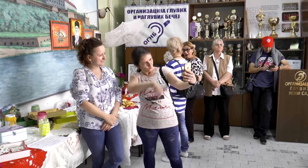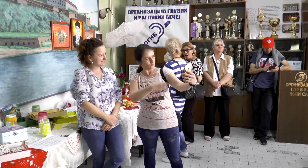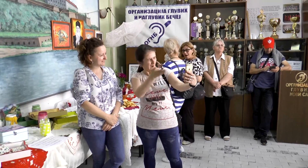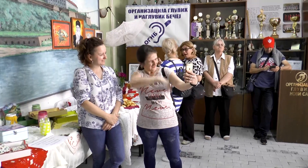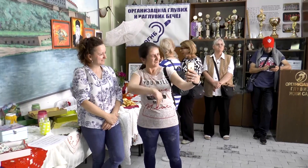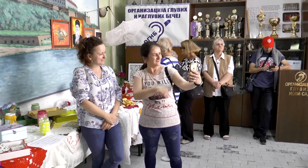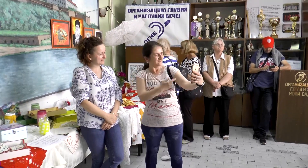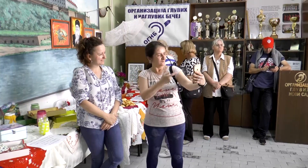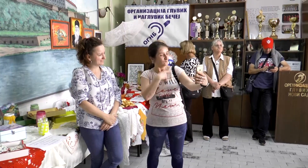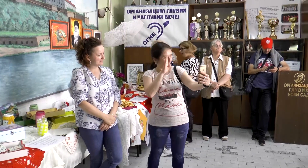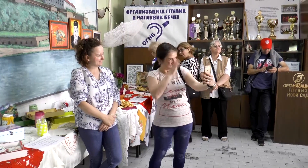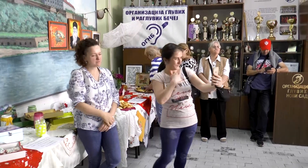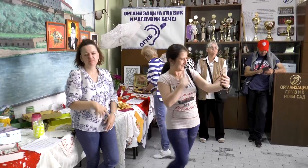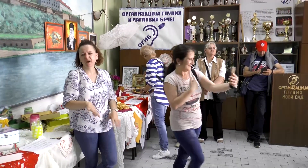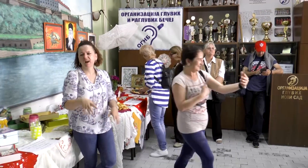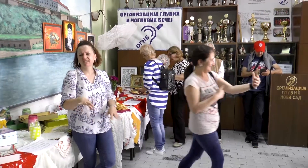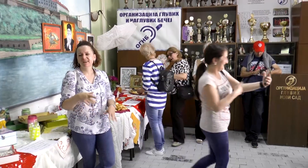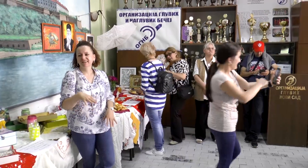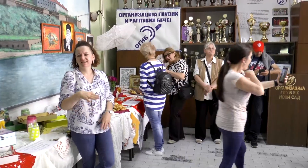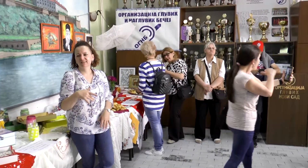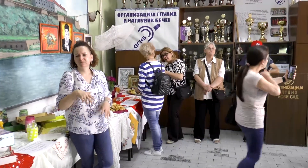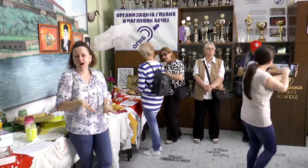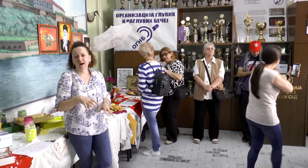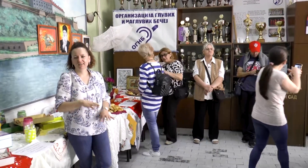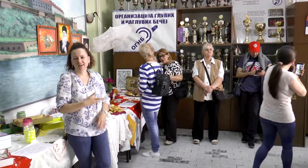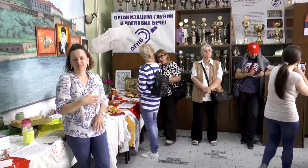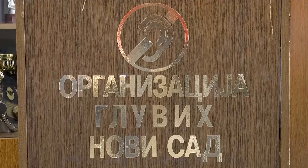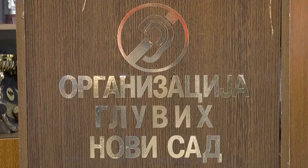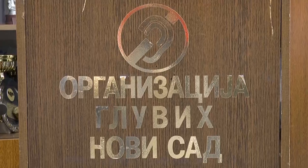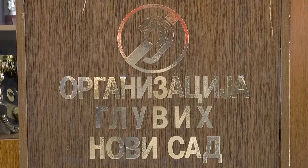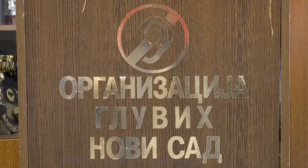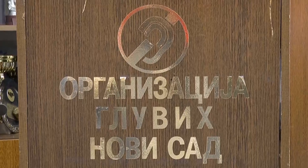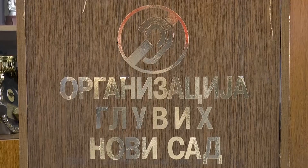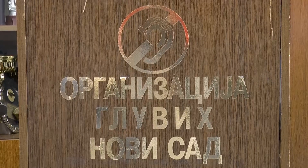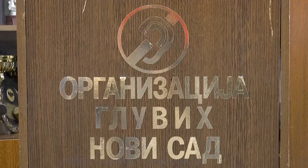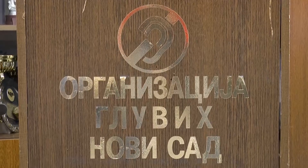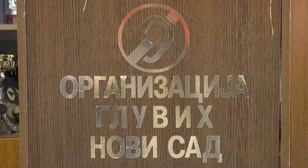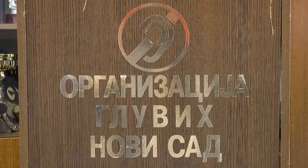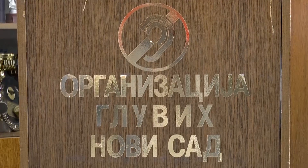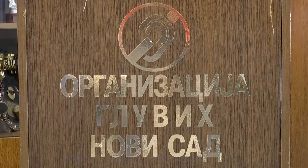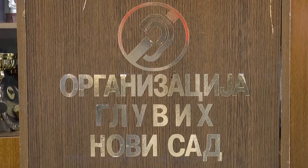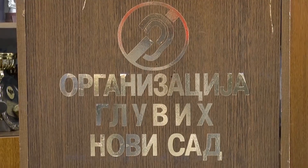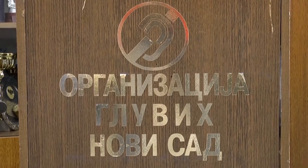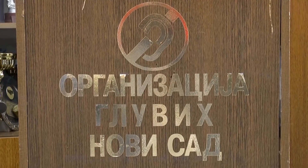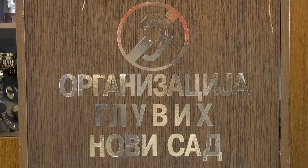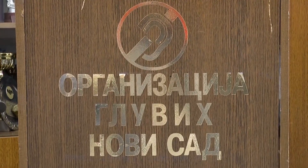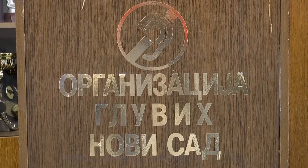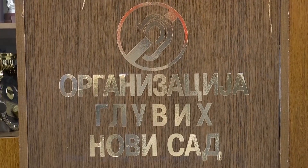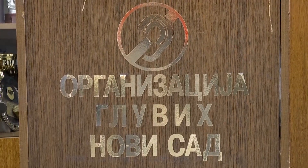svojih problema, nisu imali prevoz. S obzirom da smo čuli da će ovde biti, dakle, 3 člana